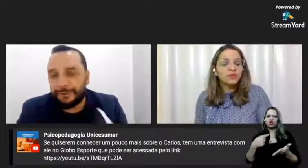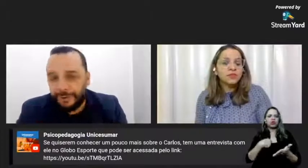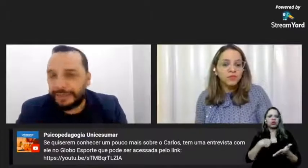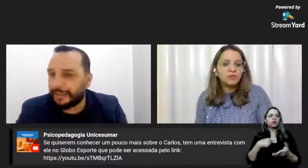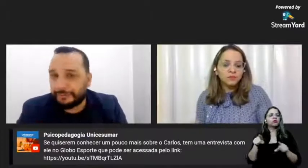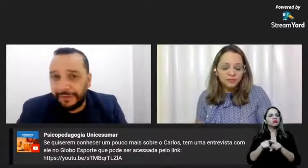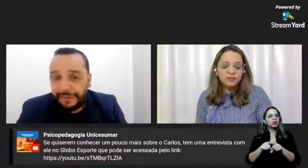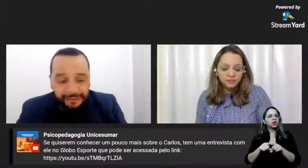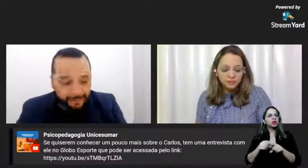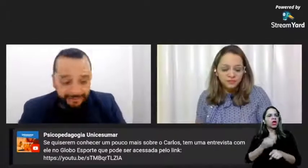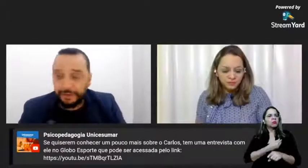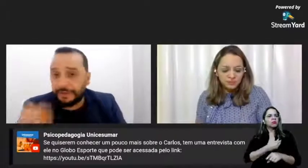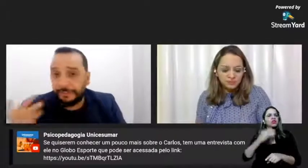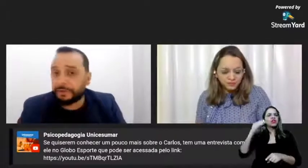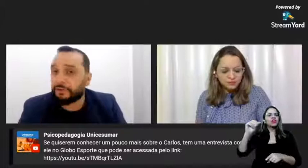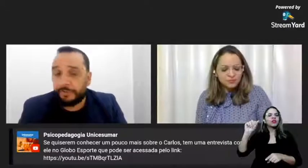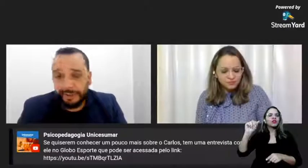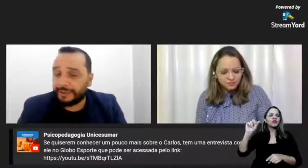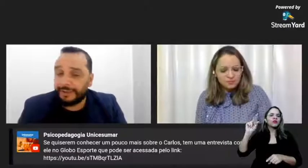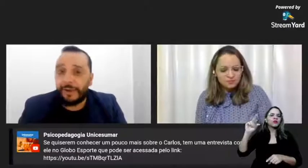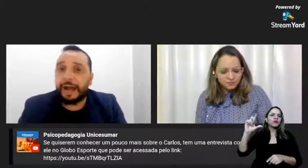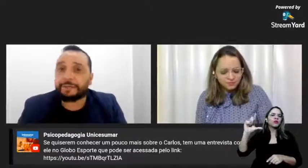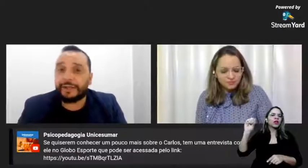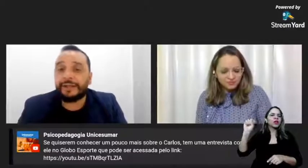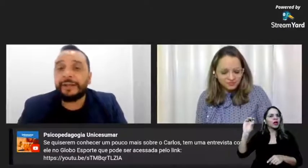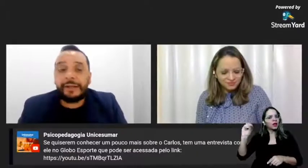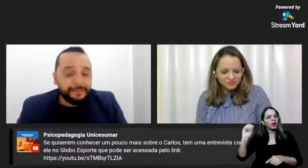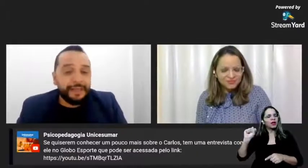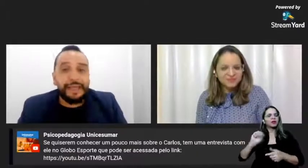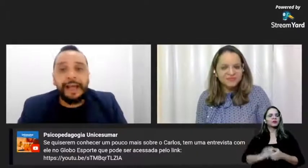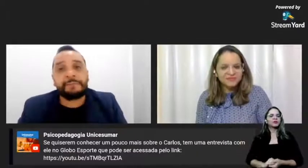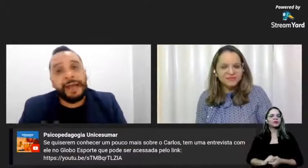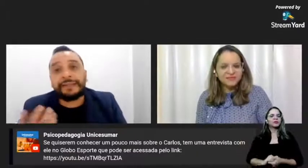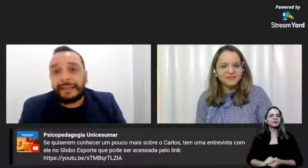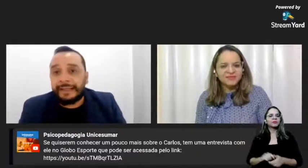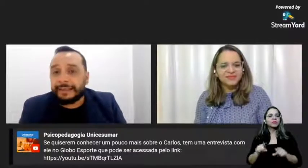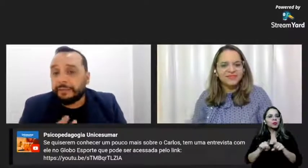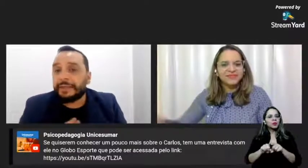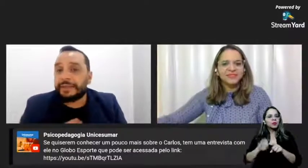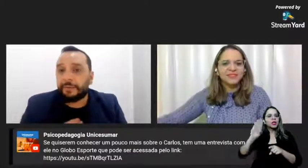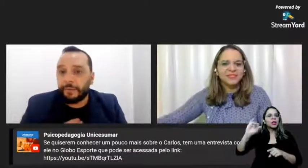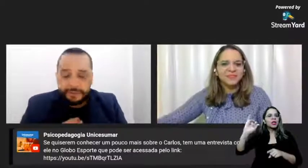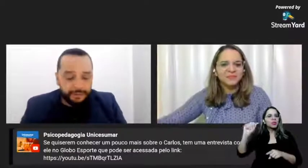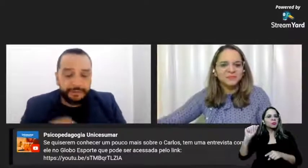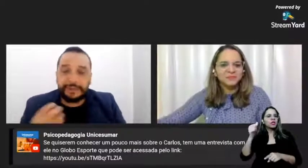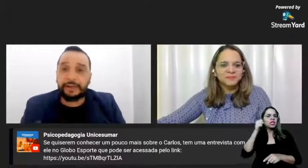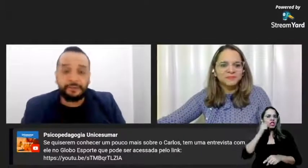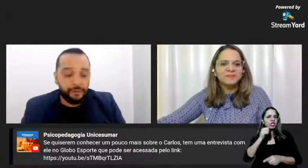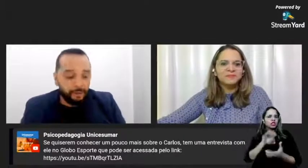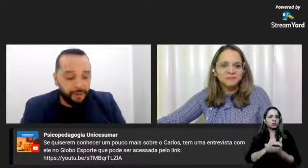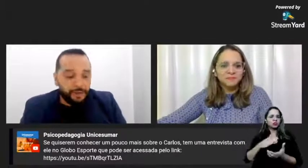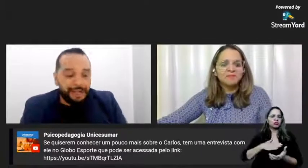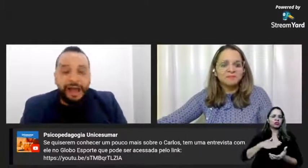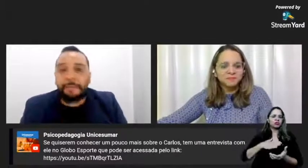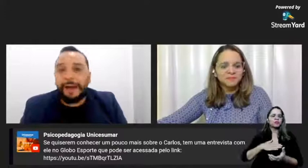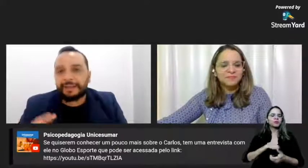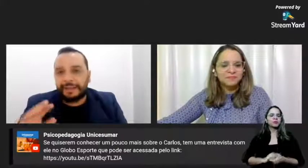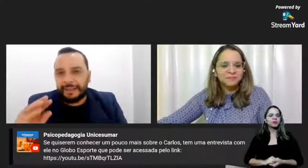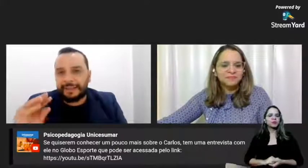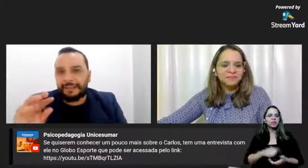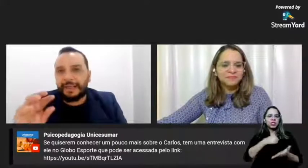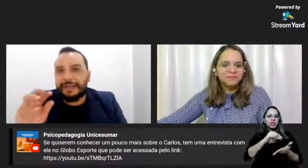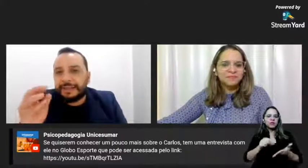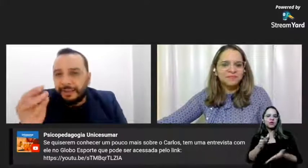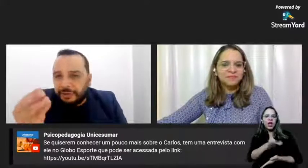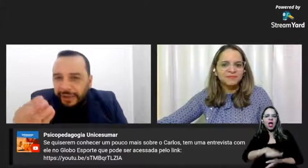Carlos, que ajudou a escrever, tem toda essa parte de comunicação áptica, tem a Beatriz, que é a minha esposa, que escreveu a parte